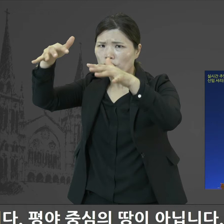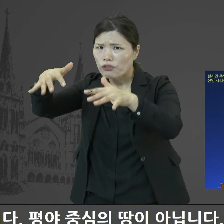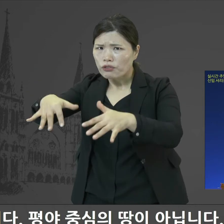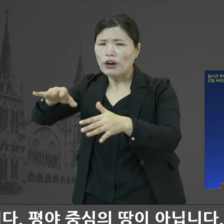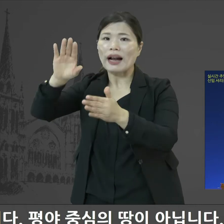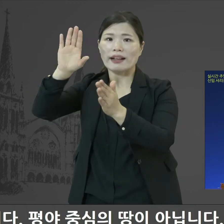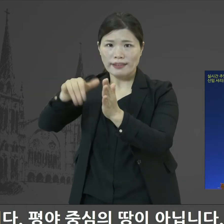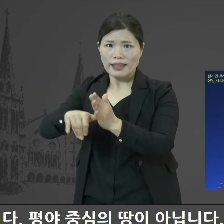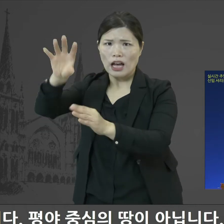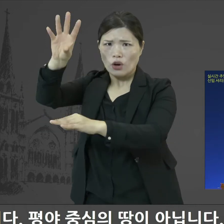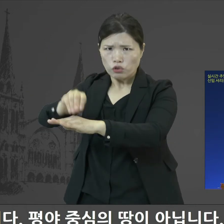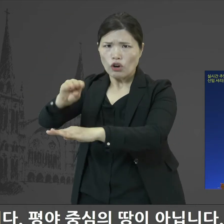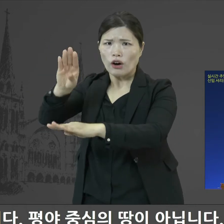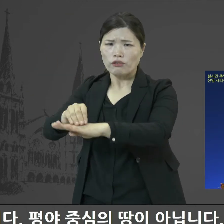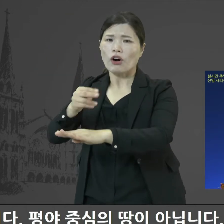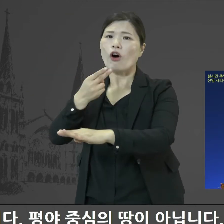말입니다.